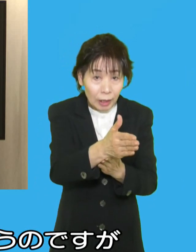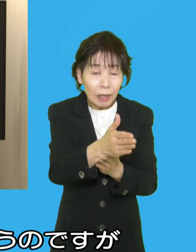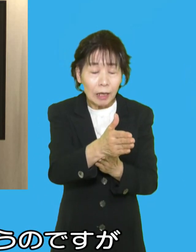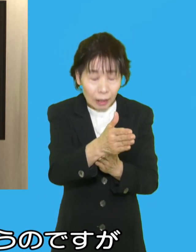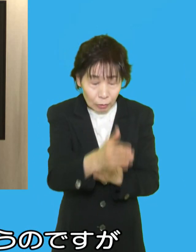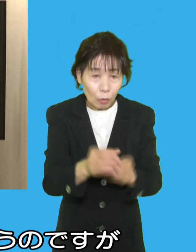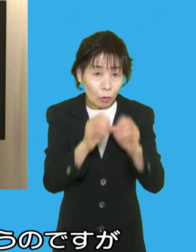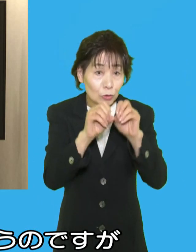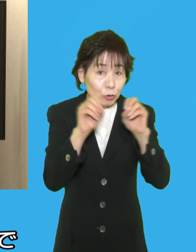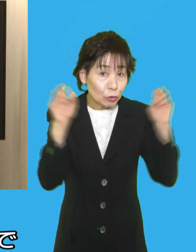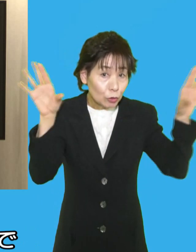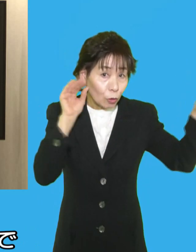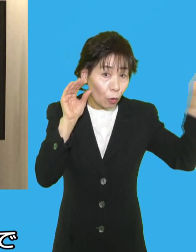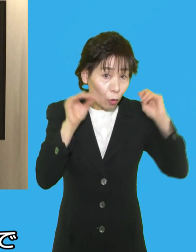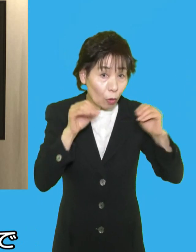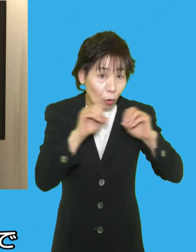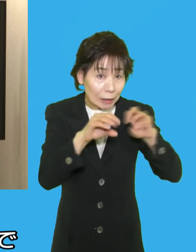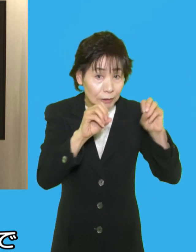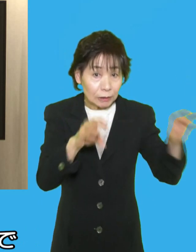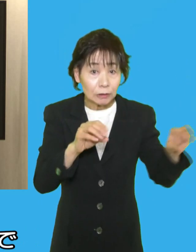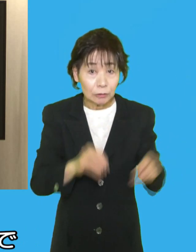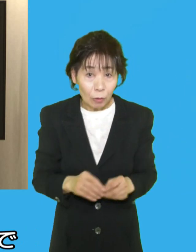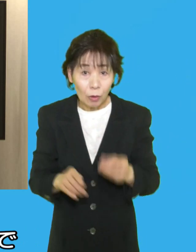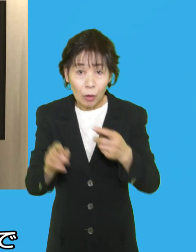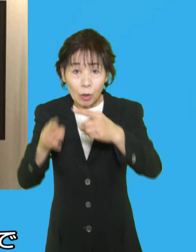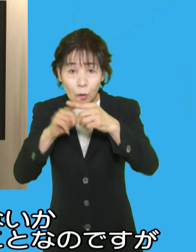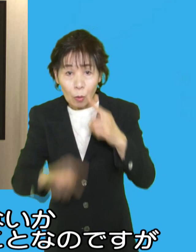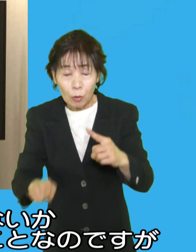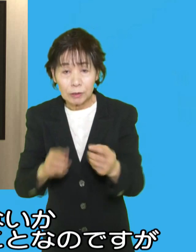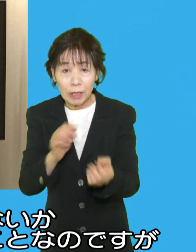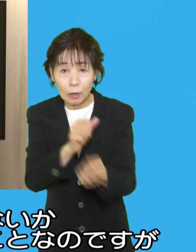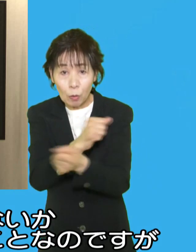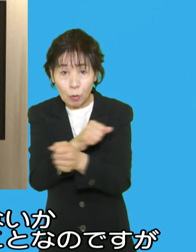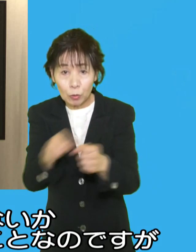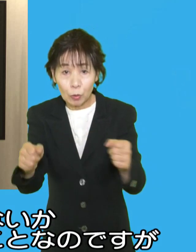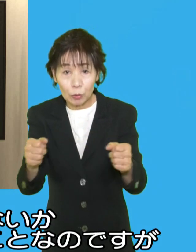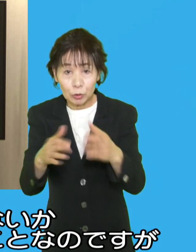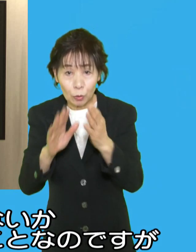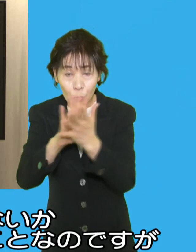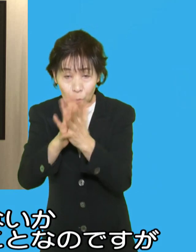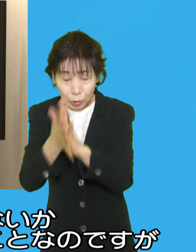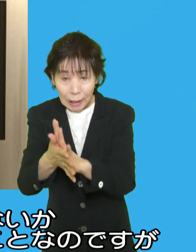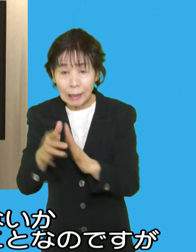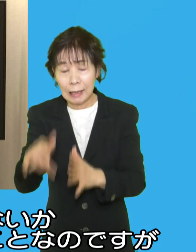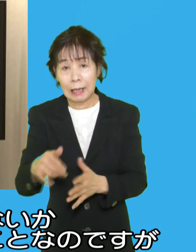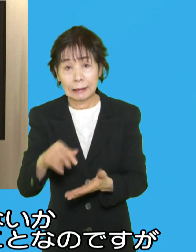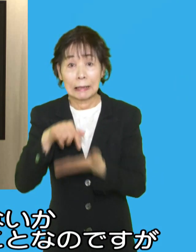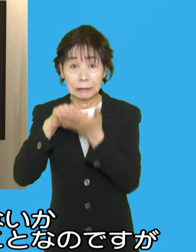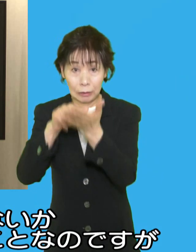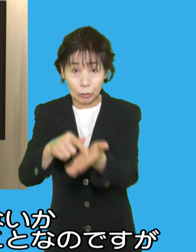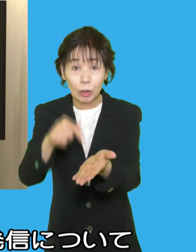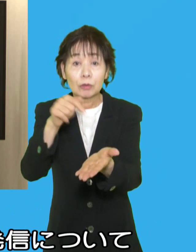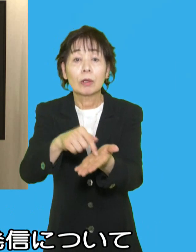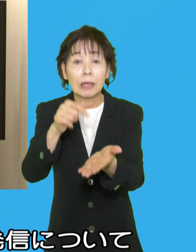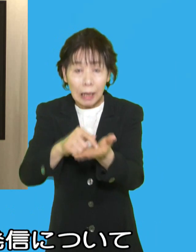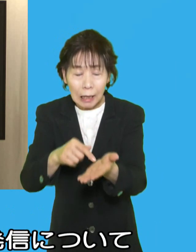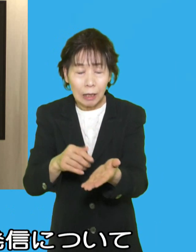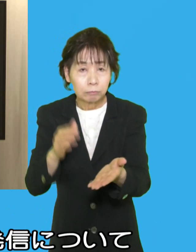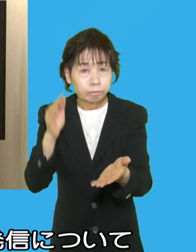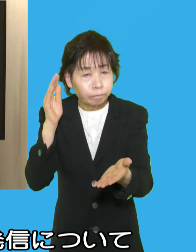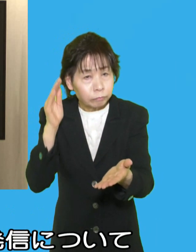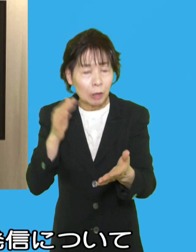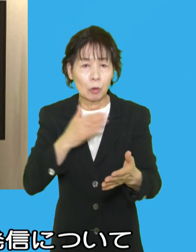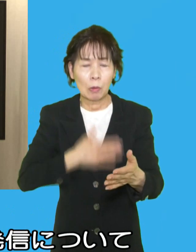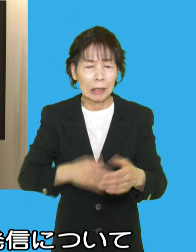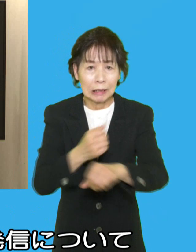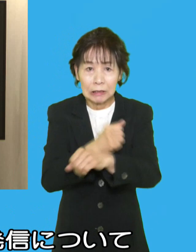ているかと思うんですけれども、これに対して他の自治体とかではちょっとその分かりづらいんじゃないかという不満も出ているということなんですが、堺市として